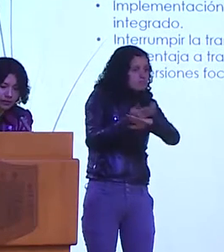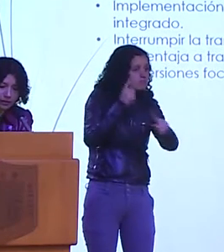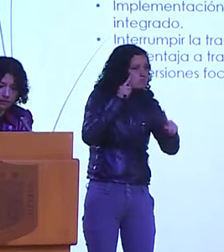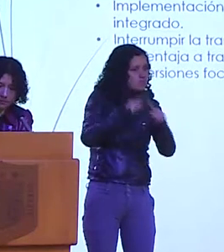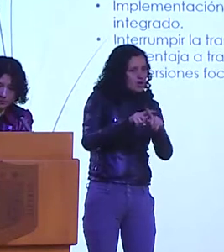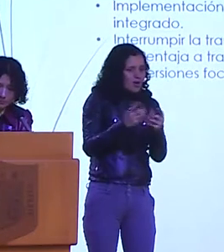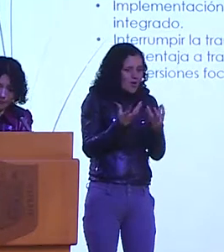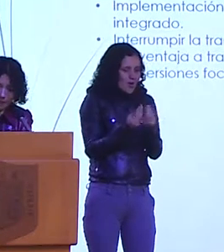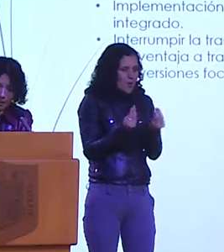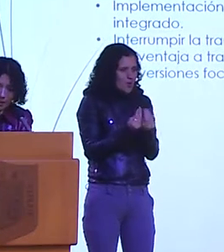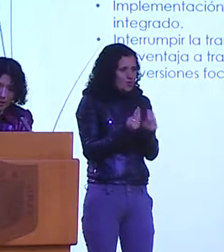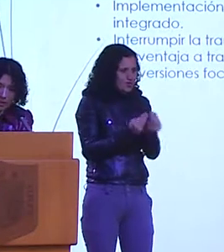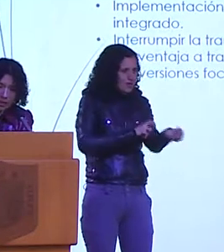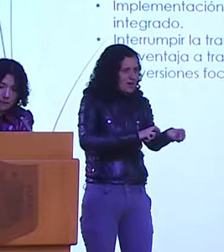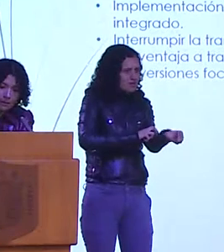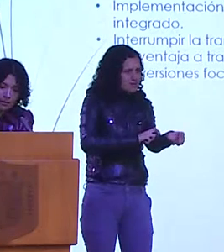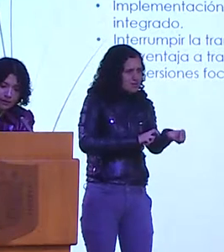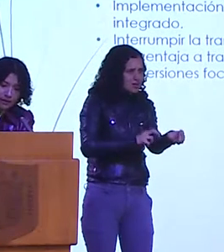de grupos étnicos?